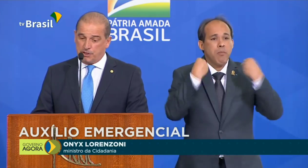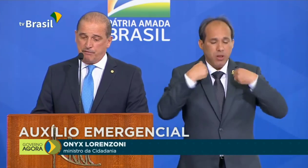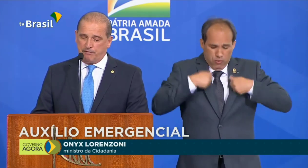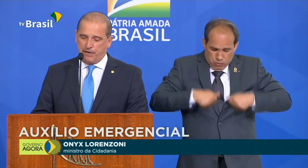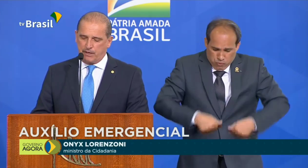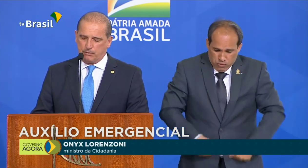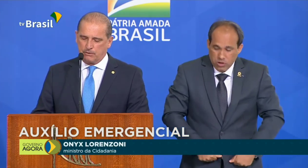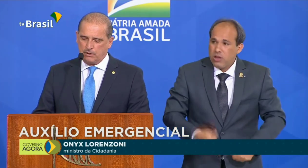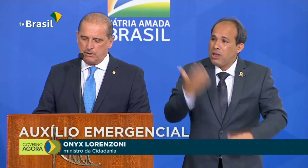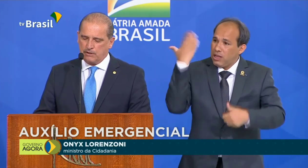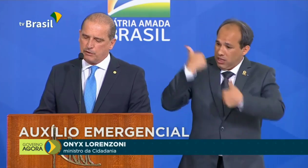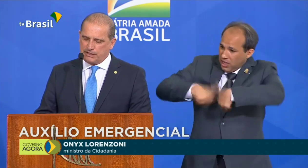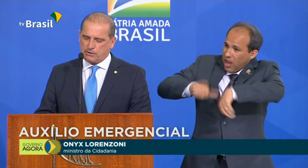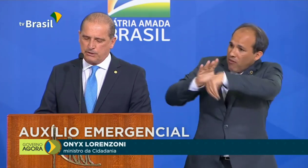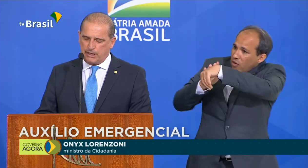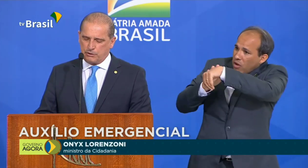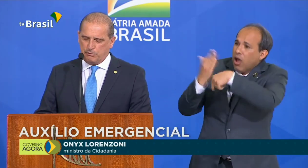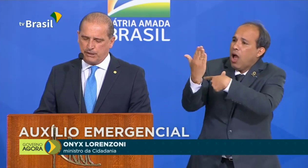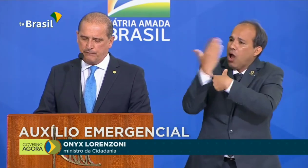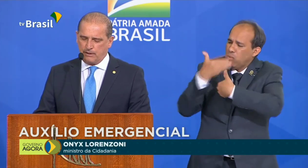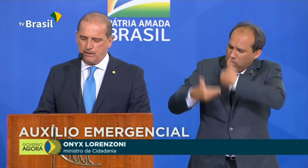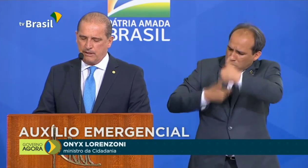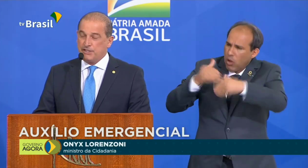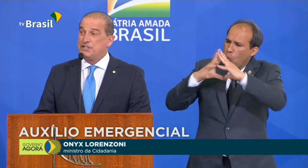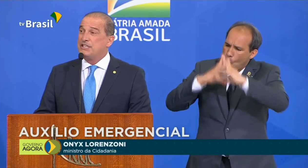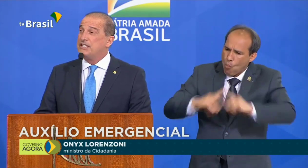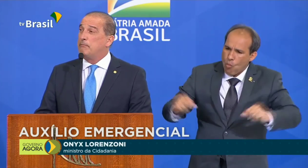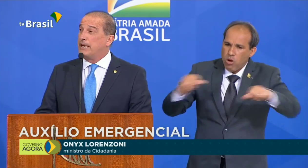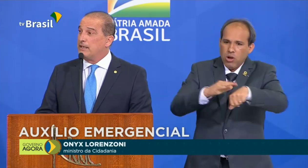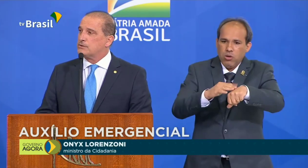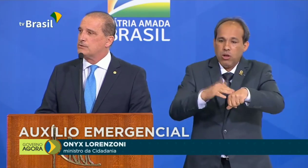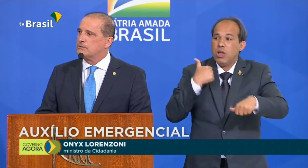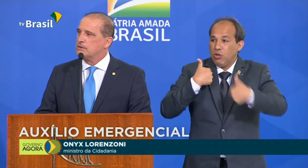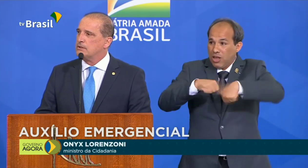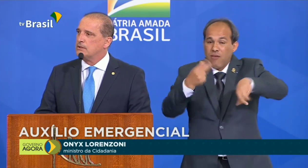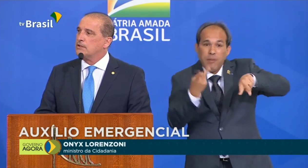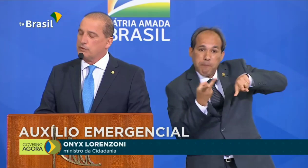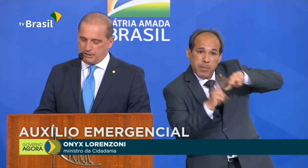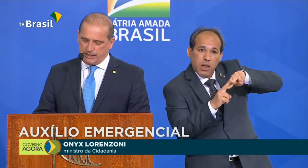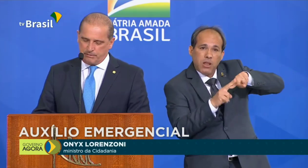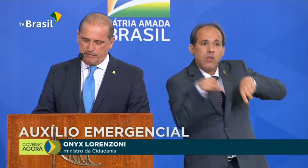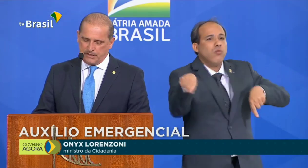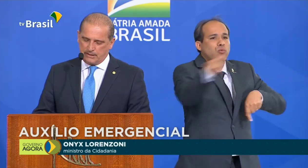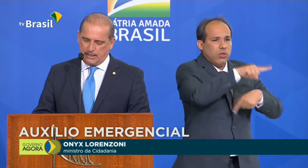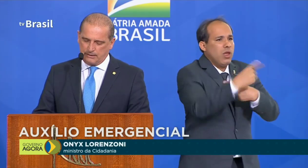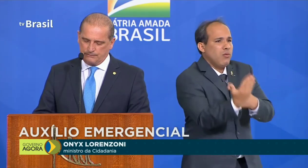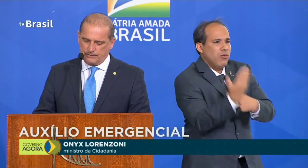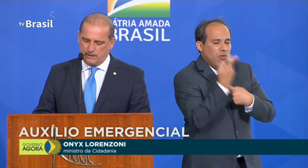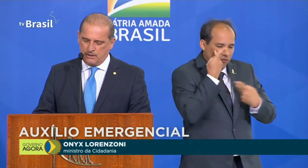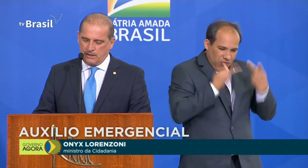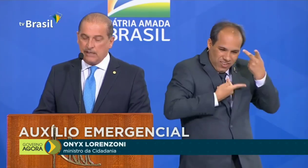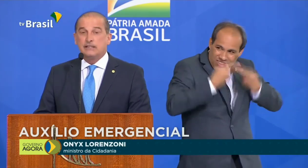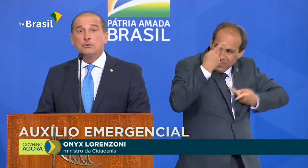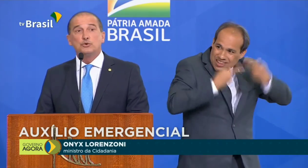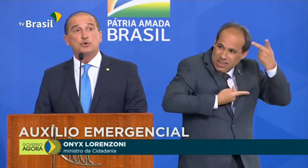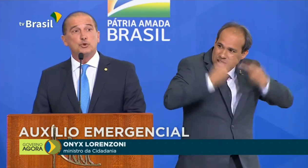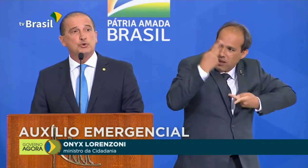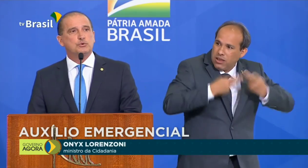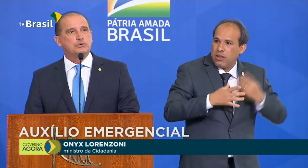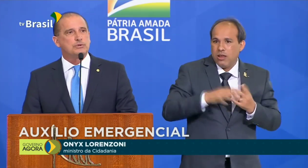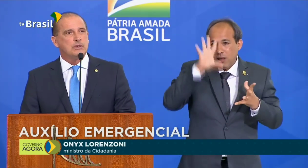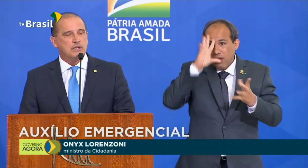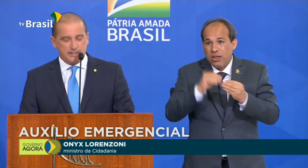Estive enfermo e vocês cuidaram de mim. Estive preso e vocês me visitaram. Então